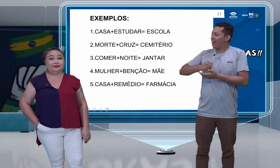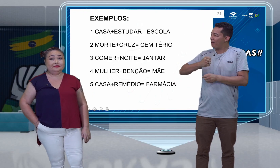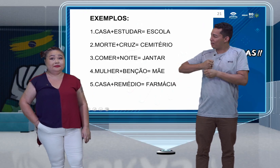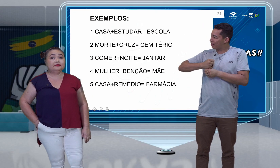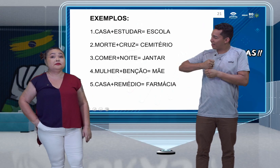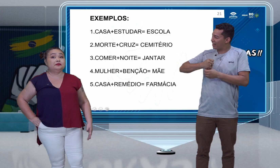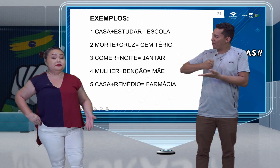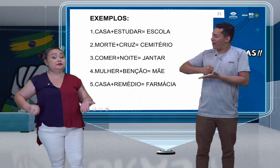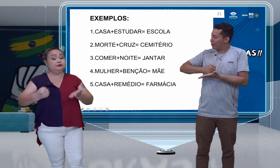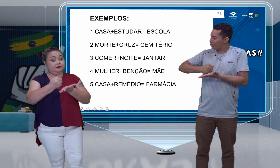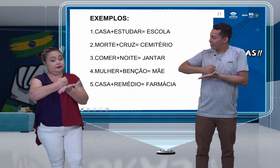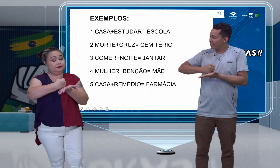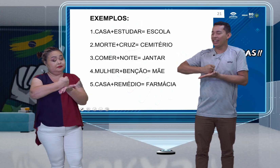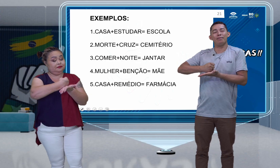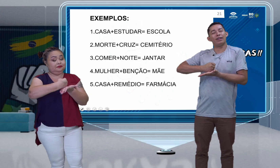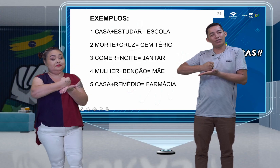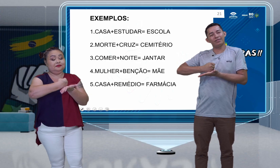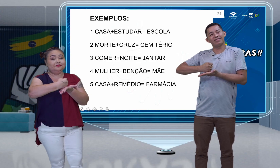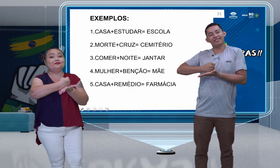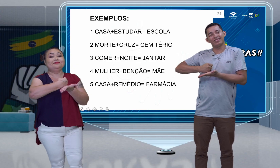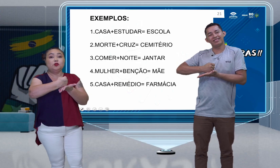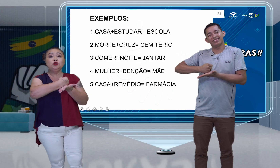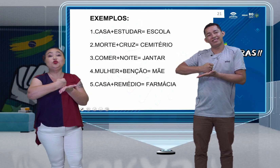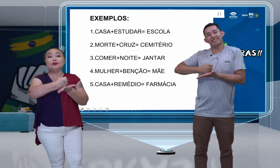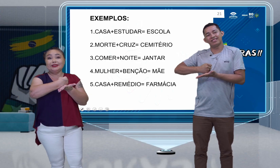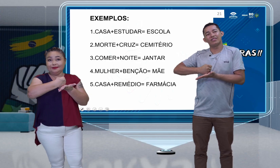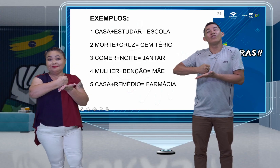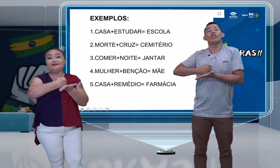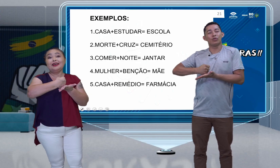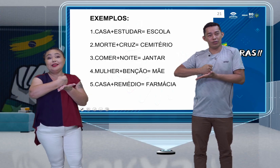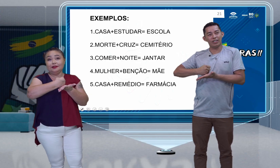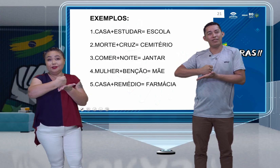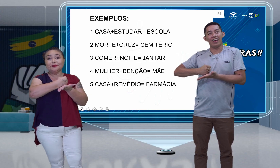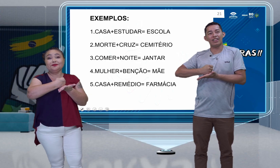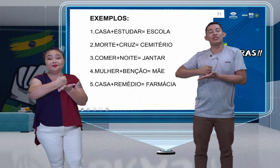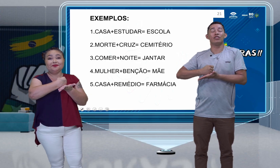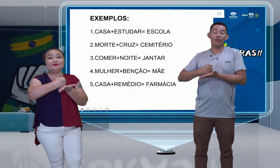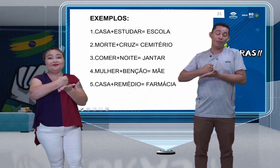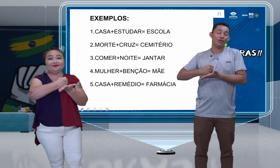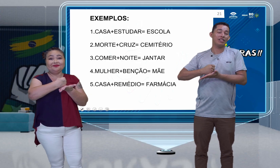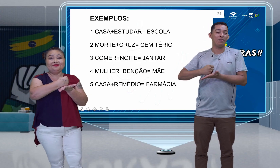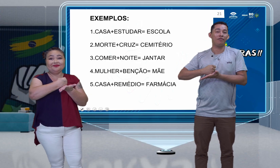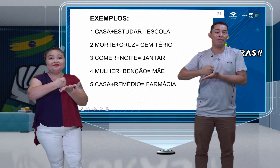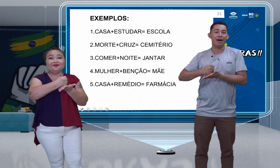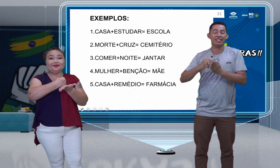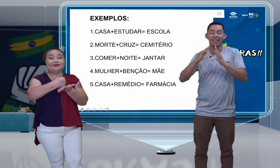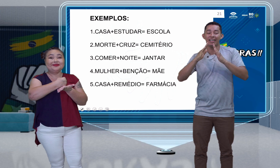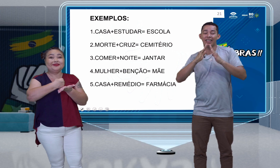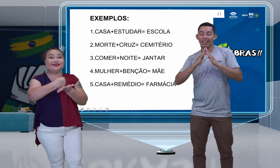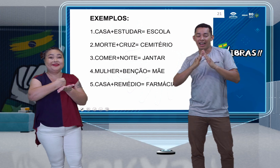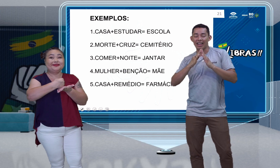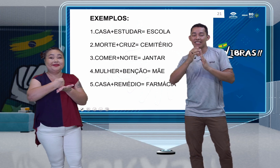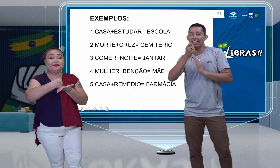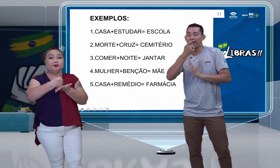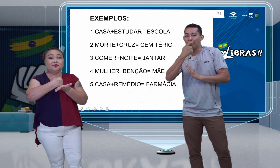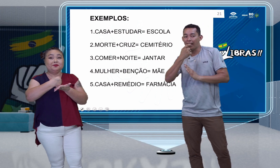é? Remédio. Remédio. Os dois. Os Verdade. dois vale. Os dois eu posso dar para farmácia. Casa,